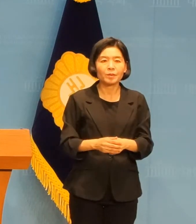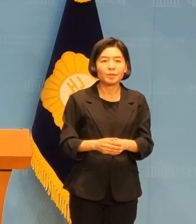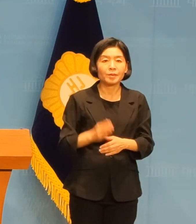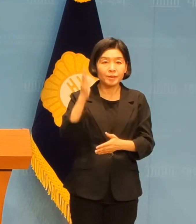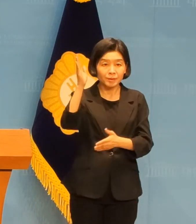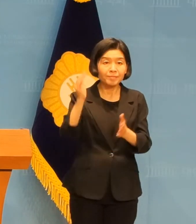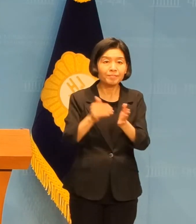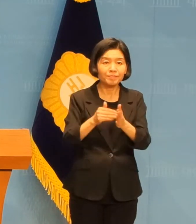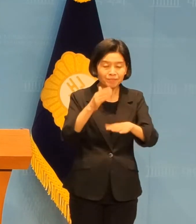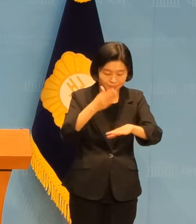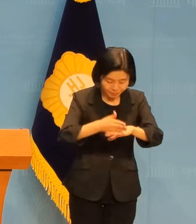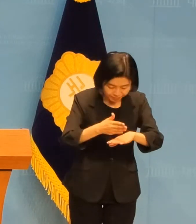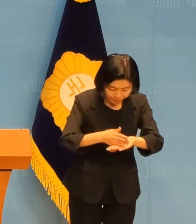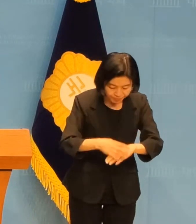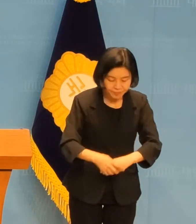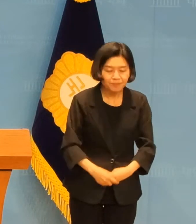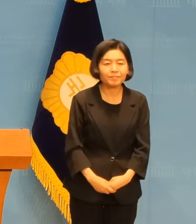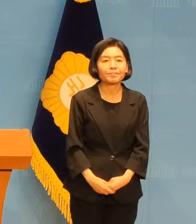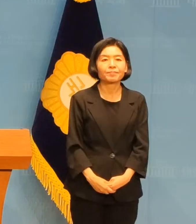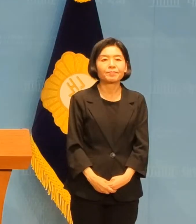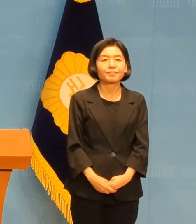마치겠습니다. 고맙습니다.